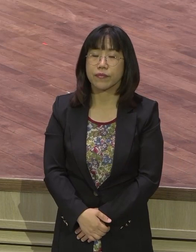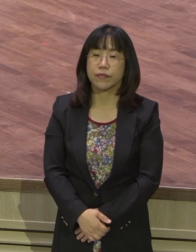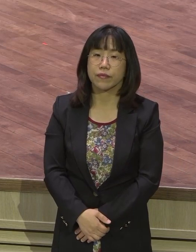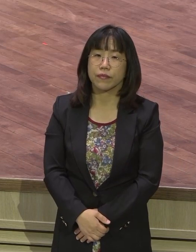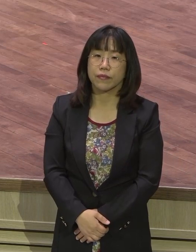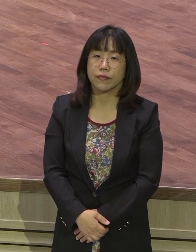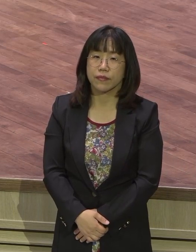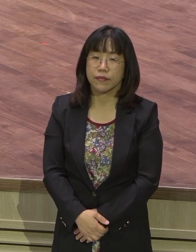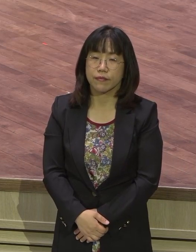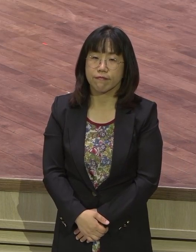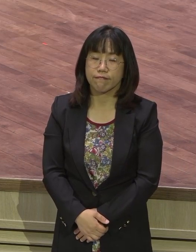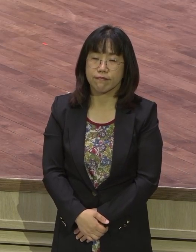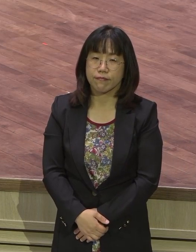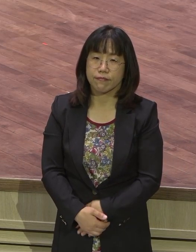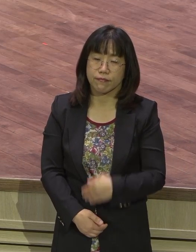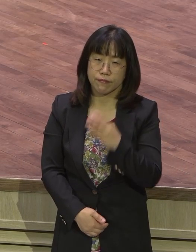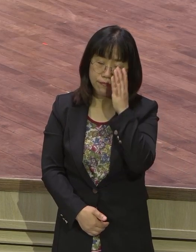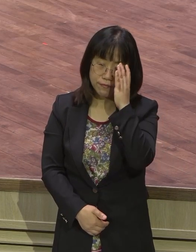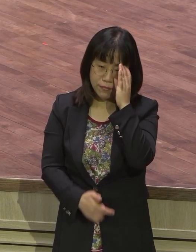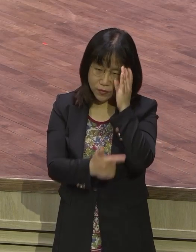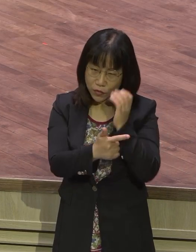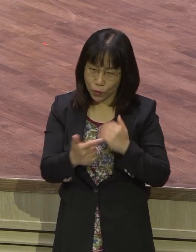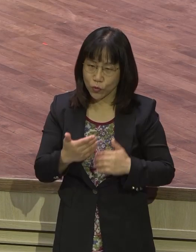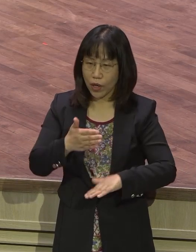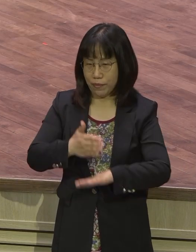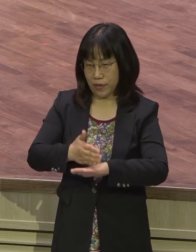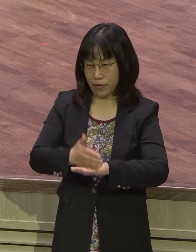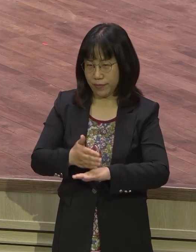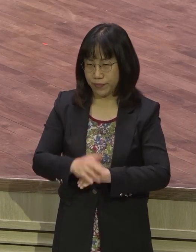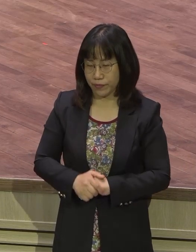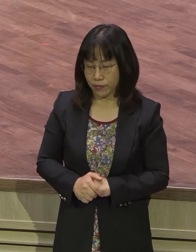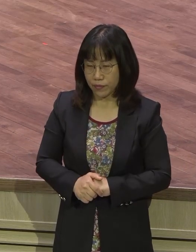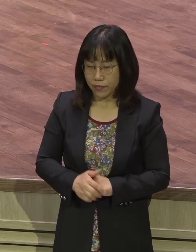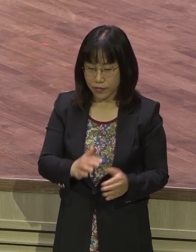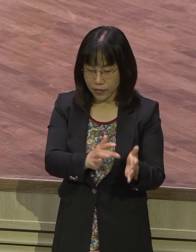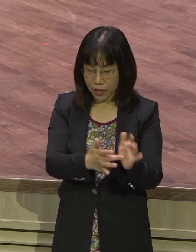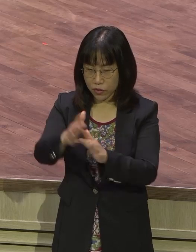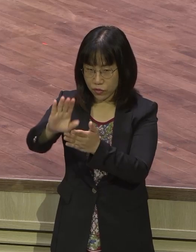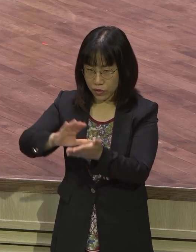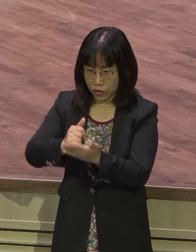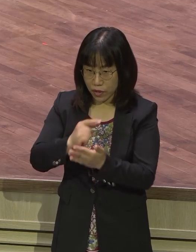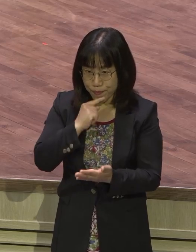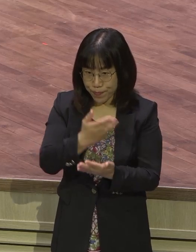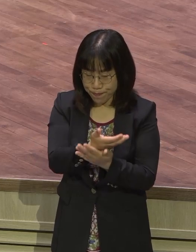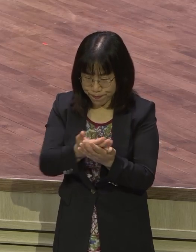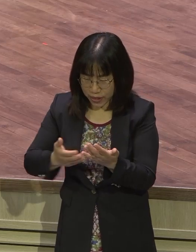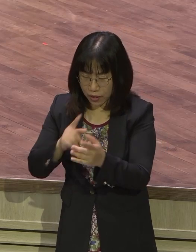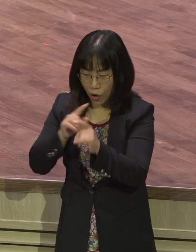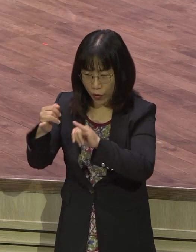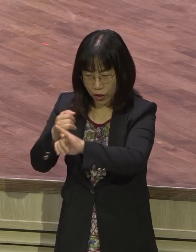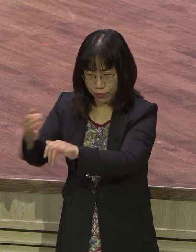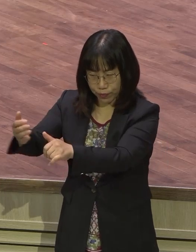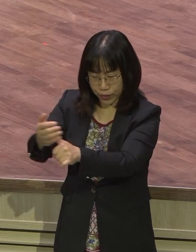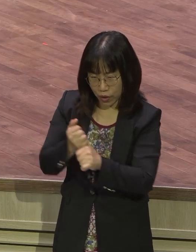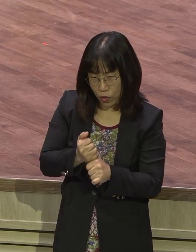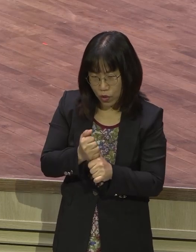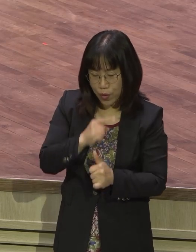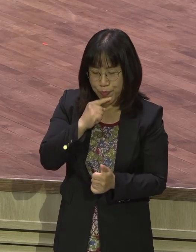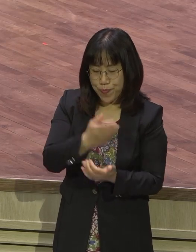얼마나 감사합니까 예수 그리스도의 피은약을 붙잡고 우리는 그